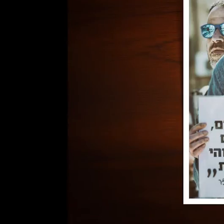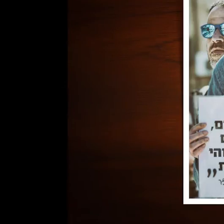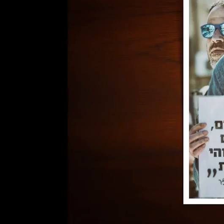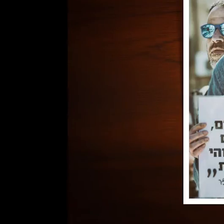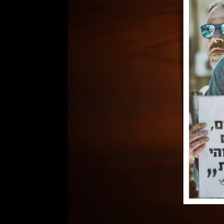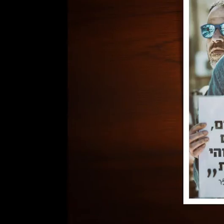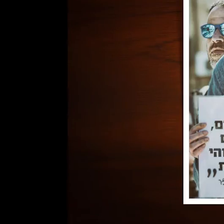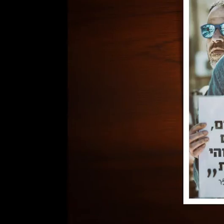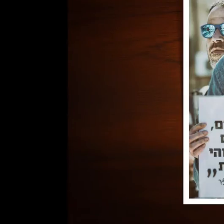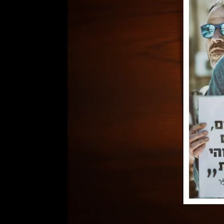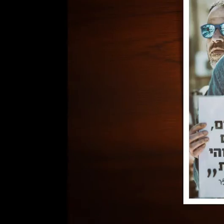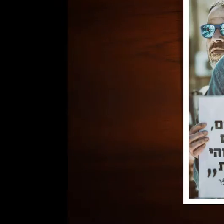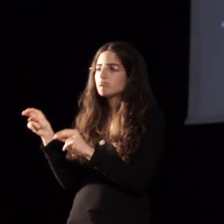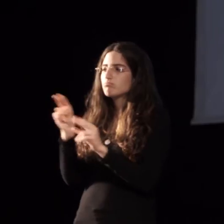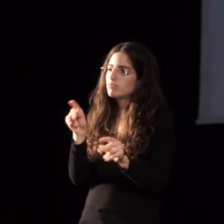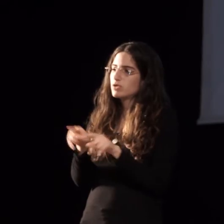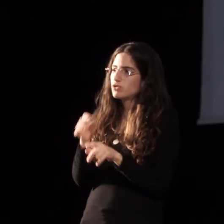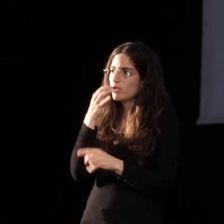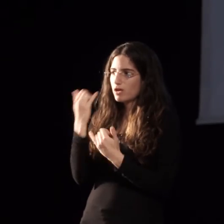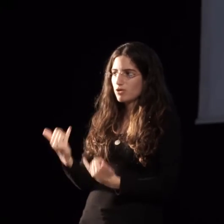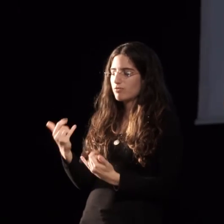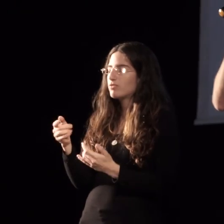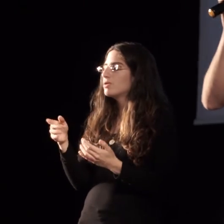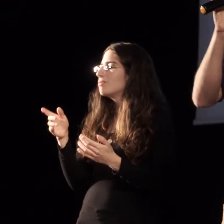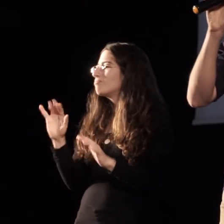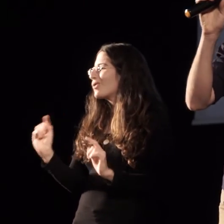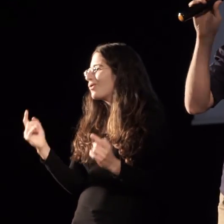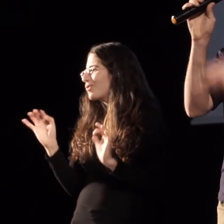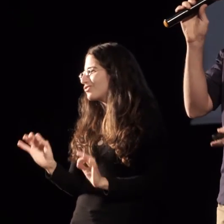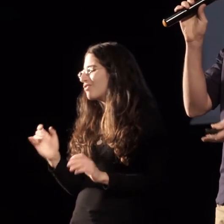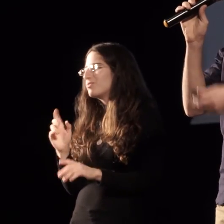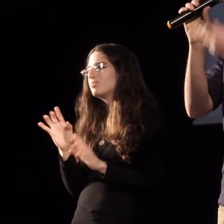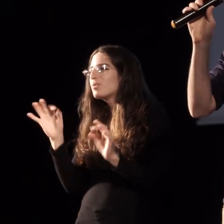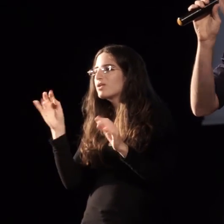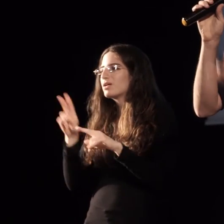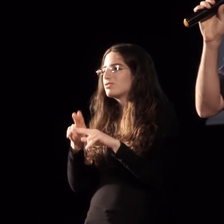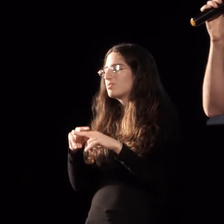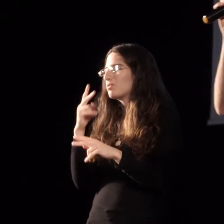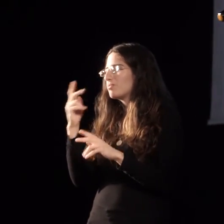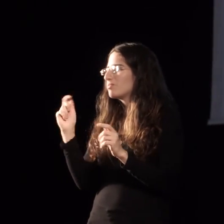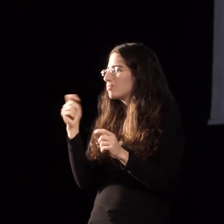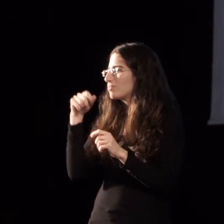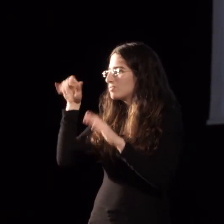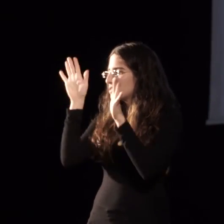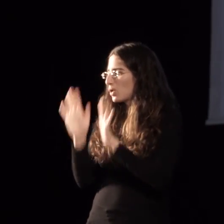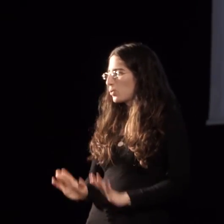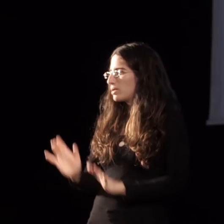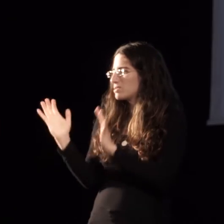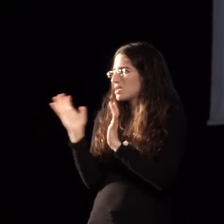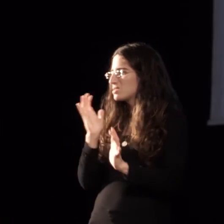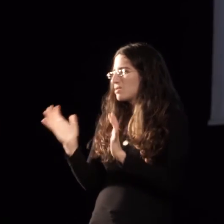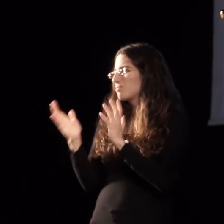ובאמת שאלתם את עצמכם אותם שאלות שאני שאלתי, מה קורה פה עכשיו? במיוחד שאתם אחר כך גוללים בפייסבוק ורואים את כל הסרטונים, כל סרטוני